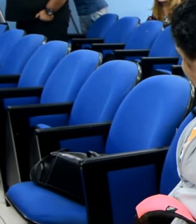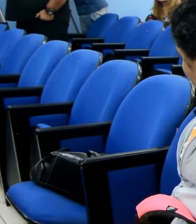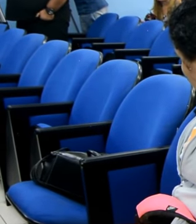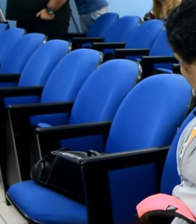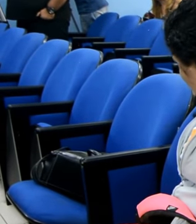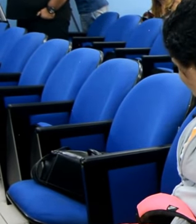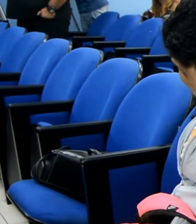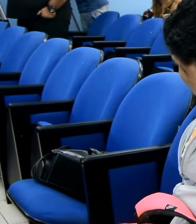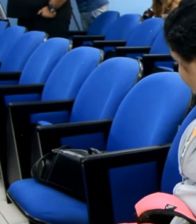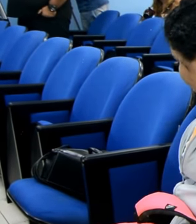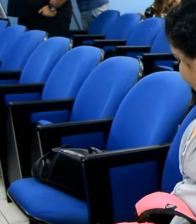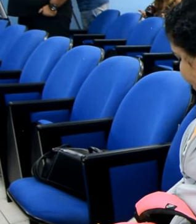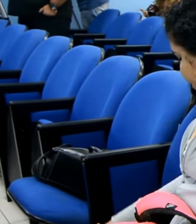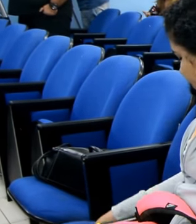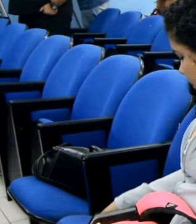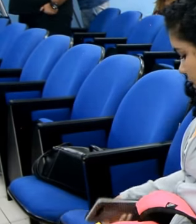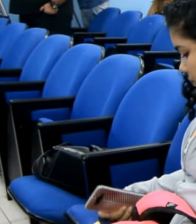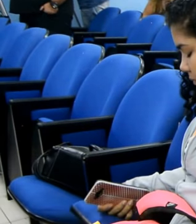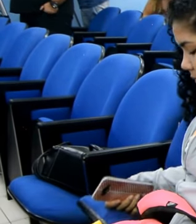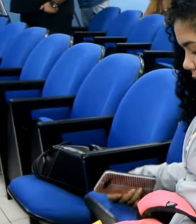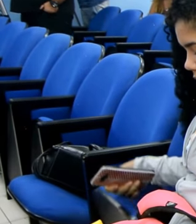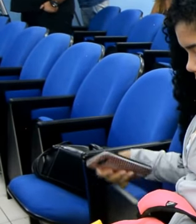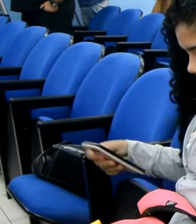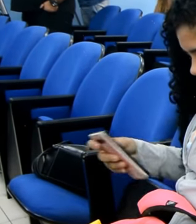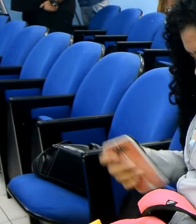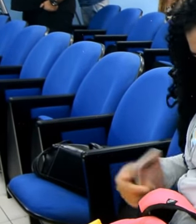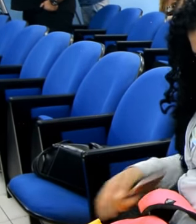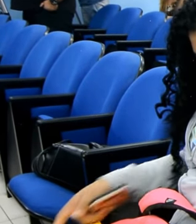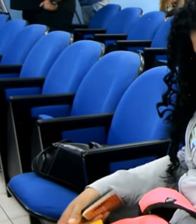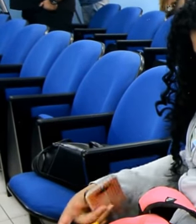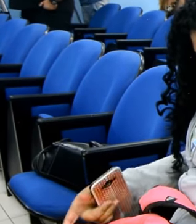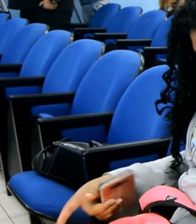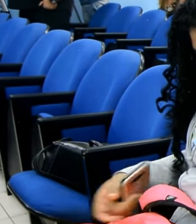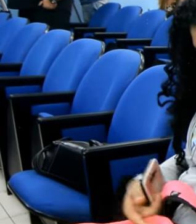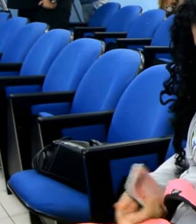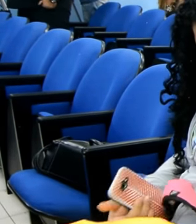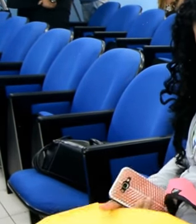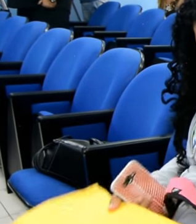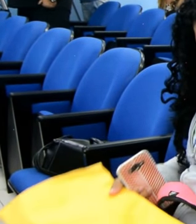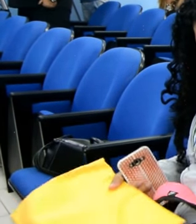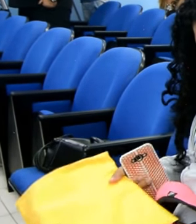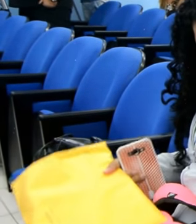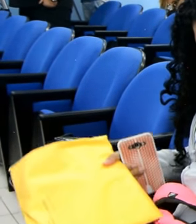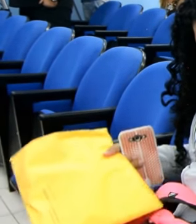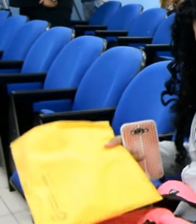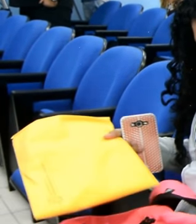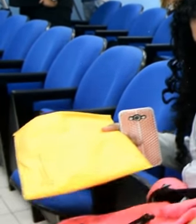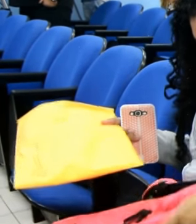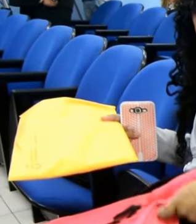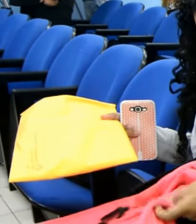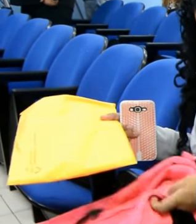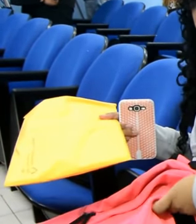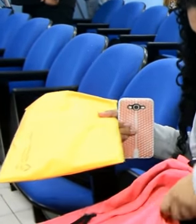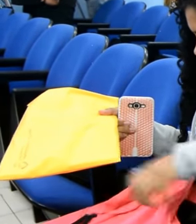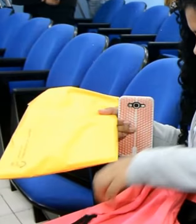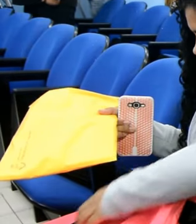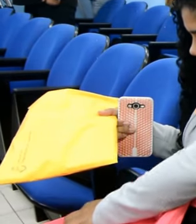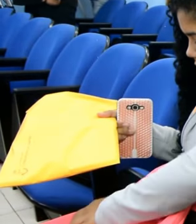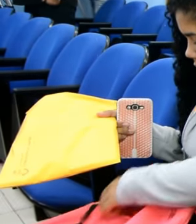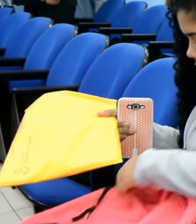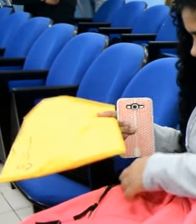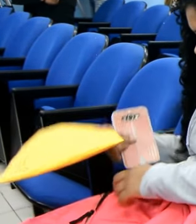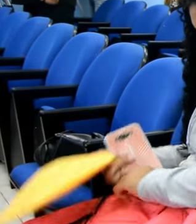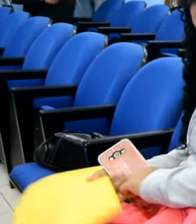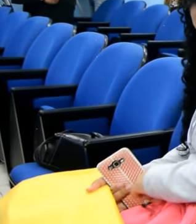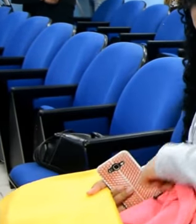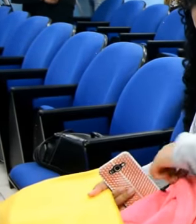aqui trazendo um pouco da minha preocupação, um pouco da minha visão e nos colocando à disposição integralmente